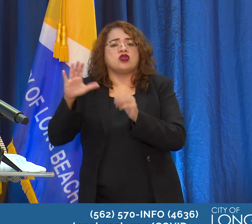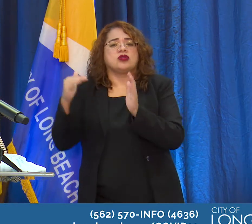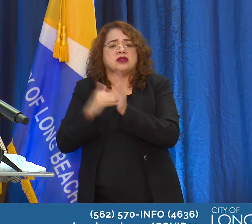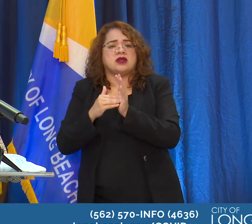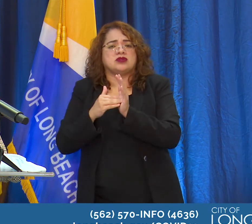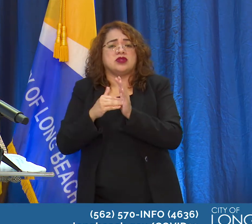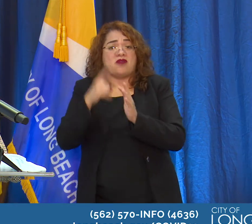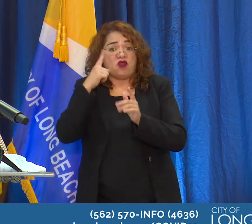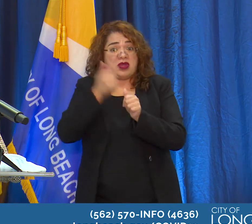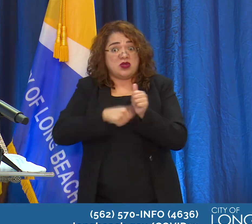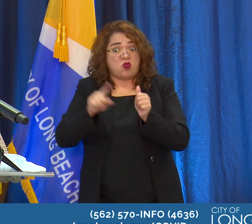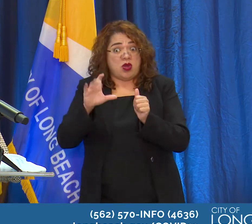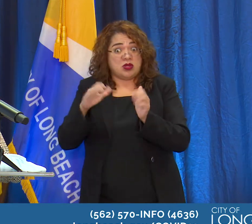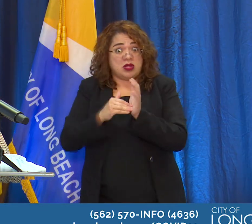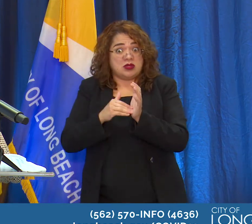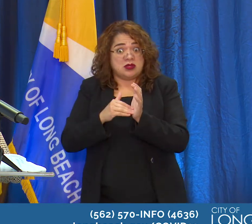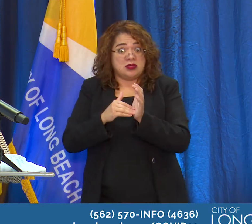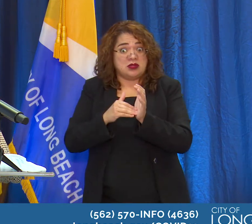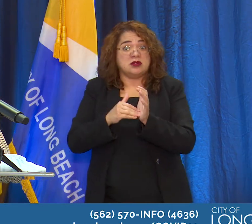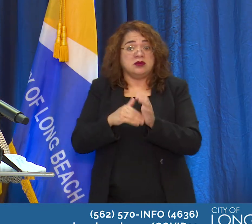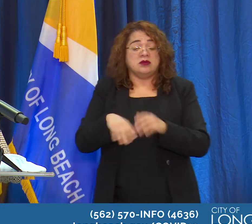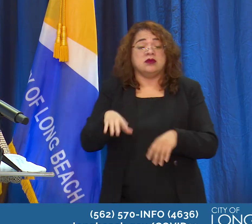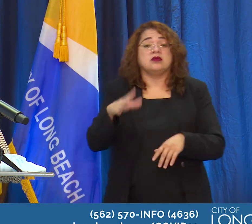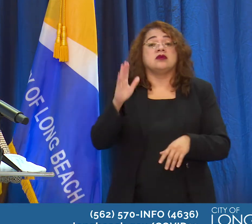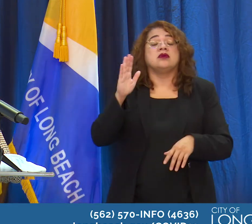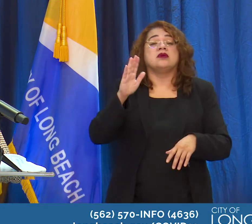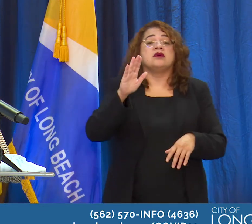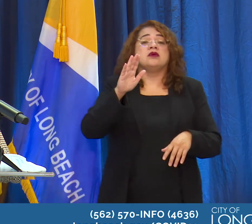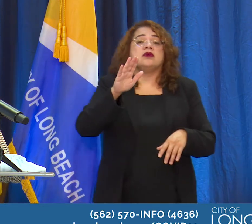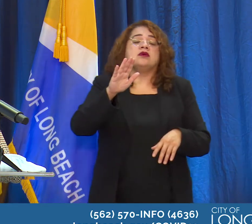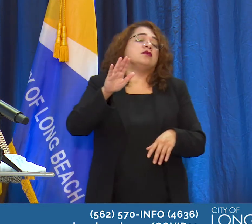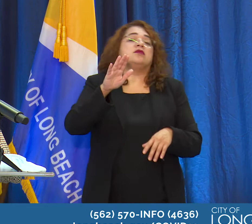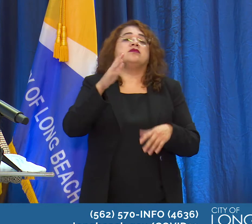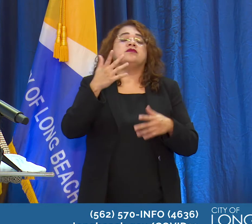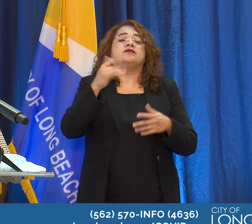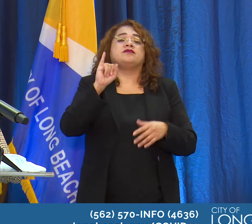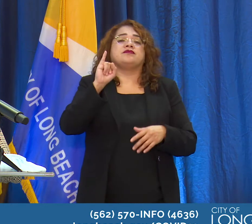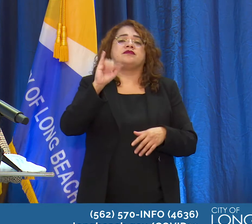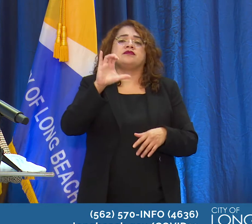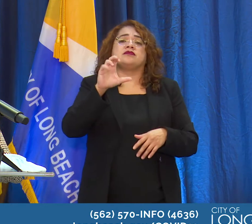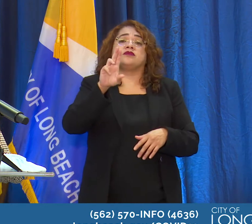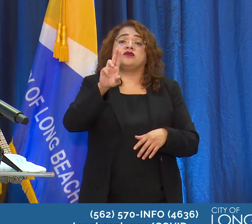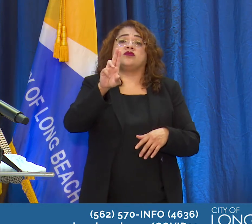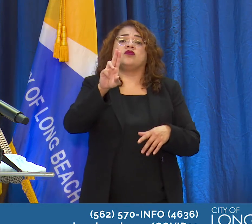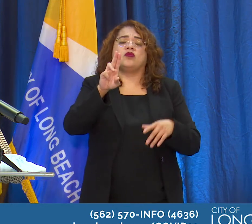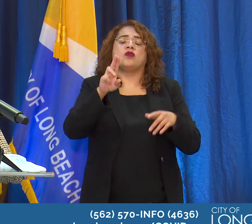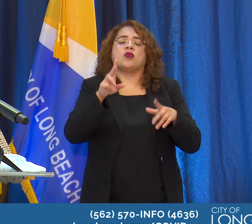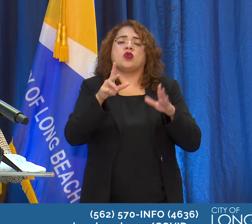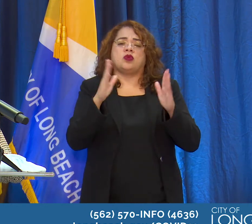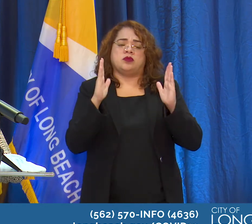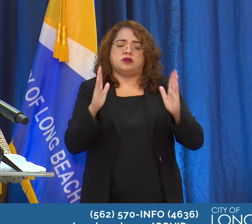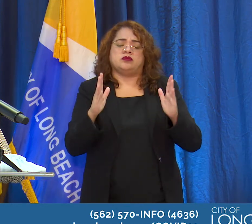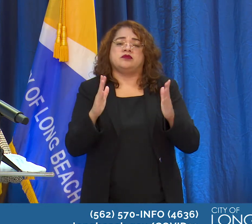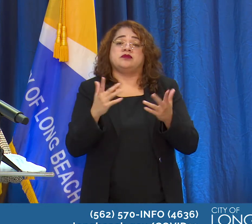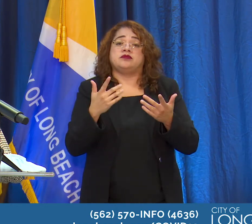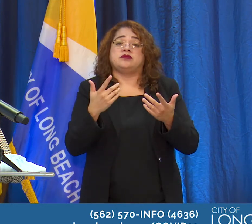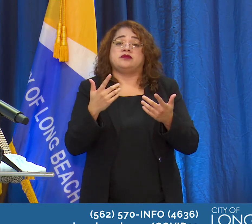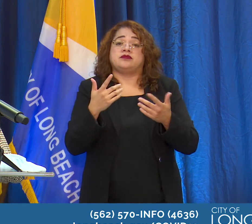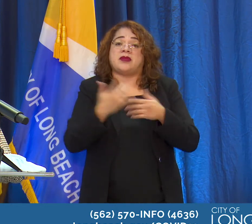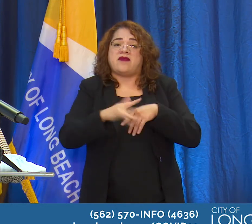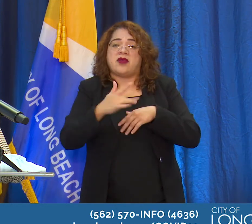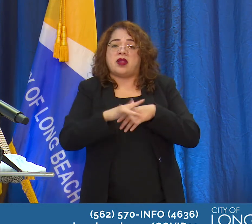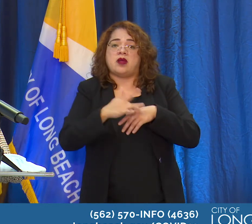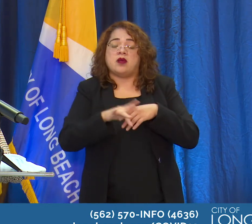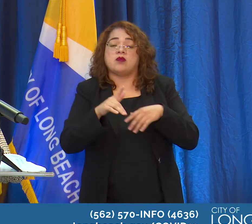las tasas de ocupación de camillas de la unidad de cuidado intensivo a lo largo del tiempo. Este porcentaje